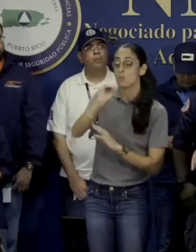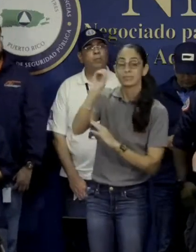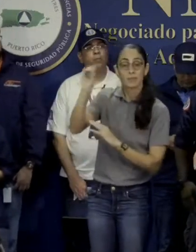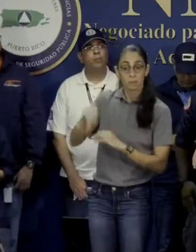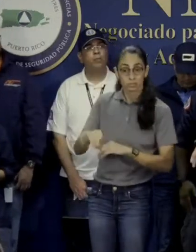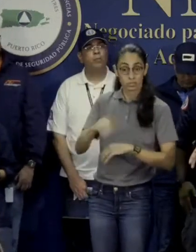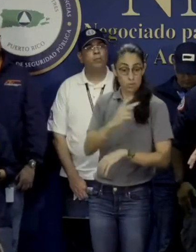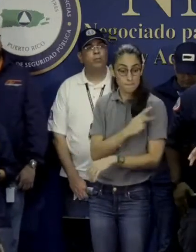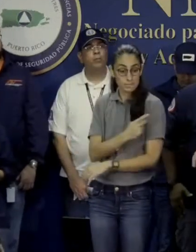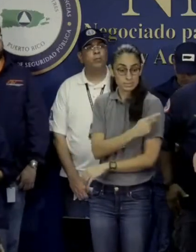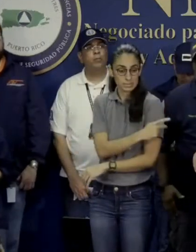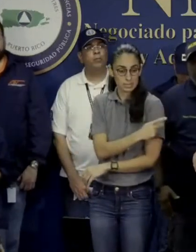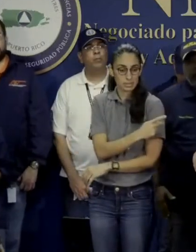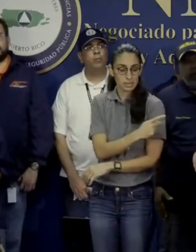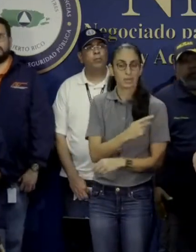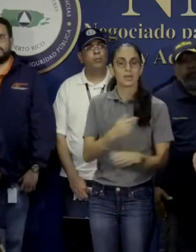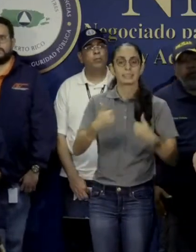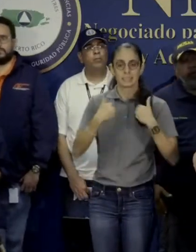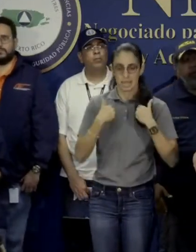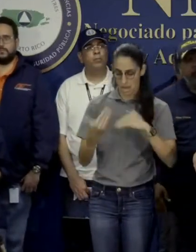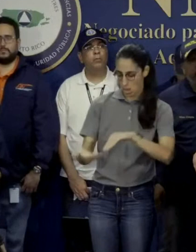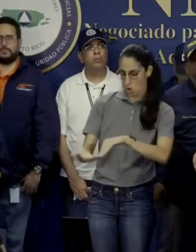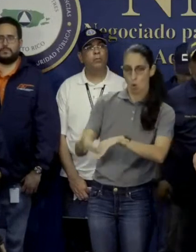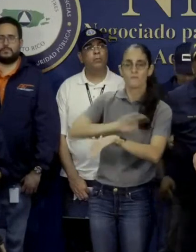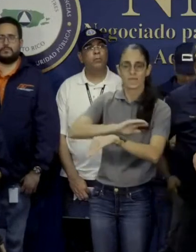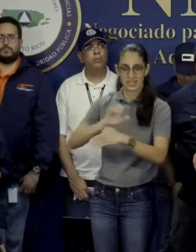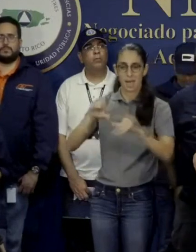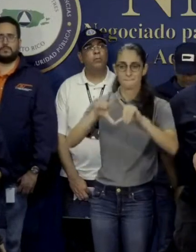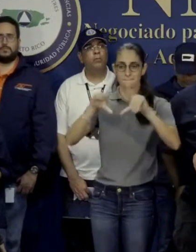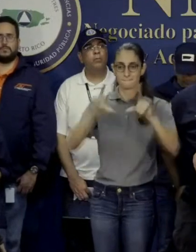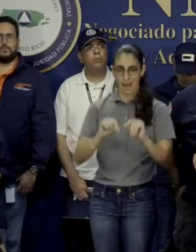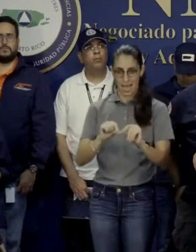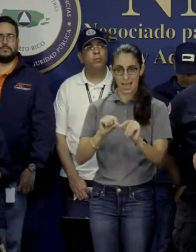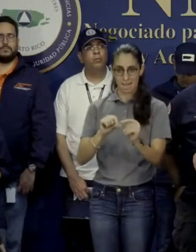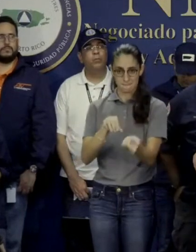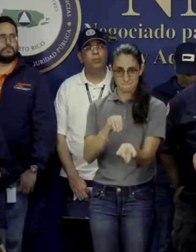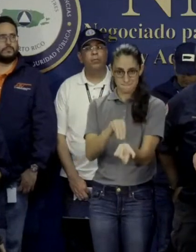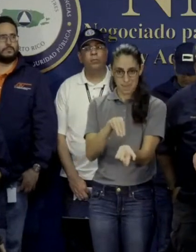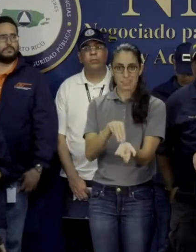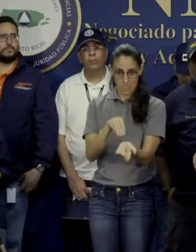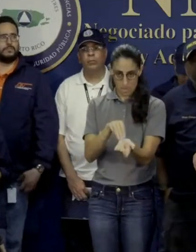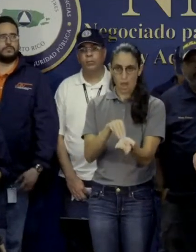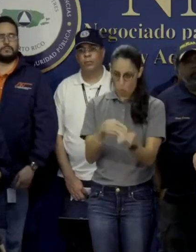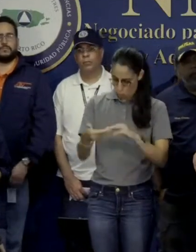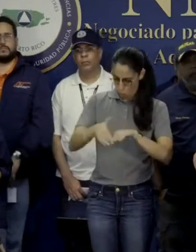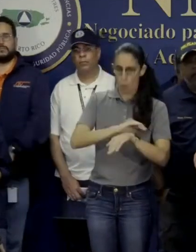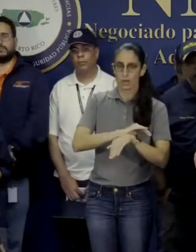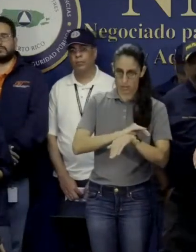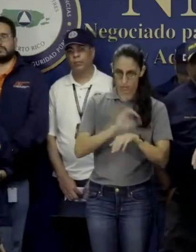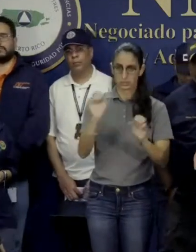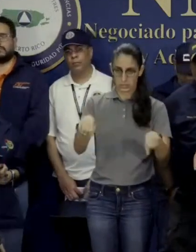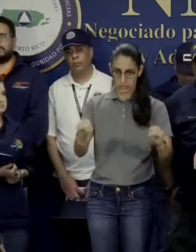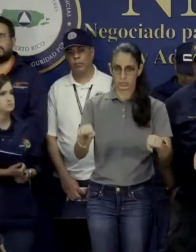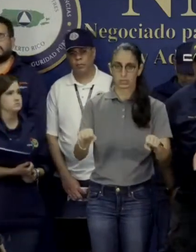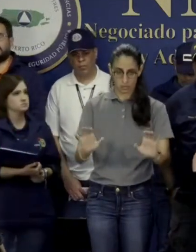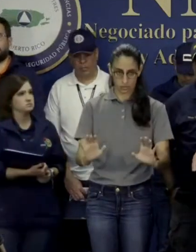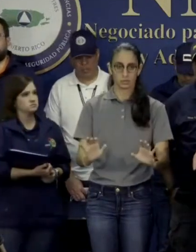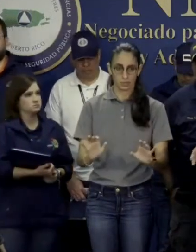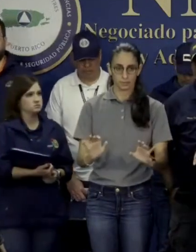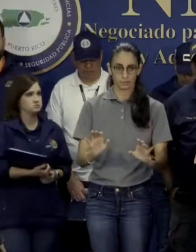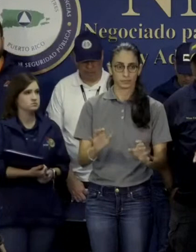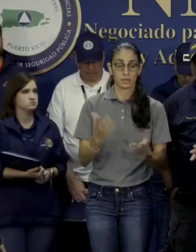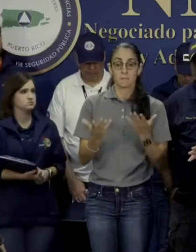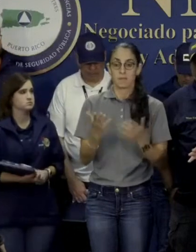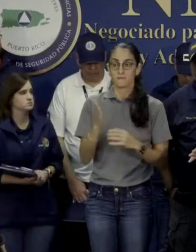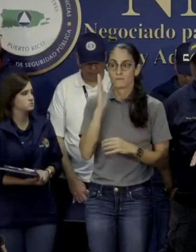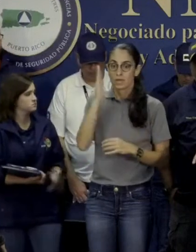pacientes en Puerto Rico cuentan con una cubierta de plan médico. Las farmacias están funcionando. Y es importante, ¿verdad?, que se entienda eso. En el momento que ocurre